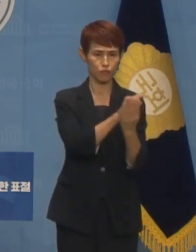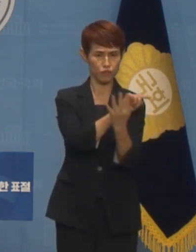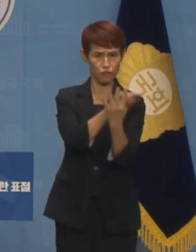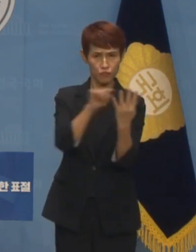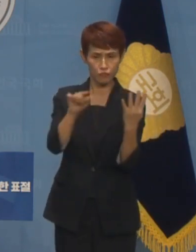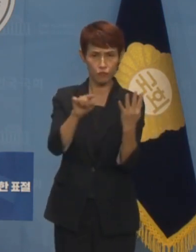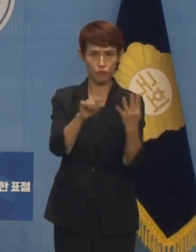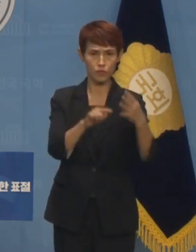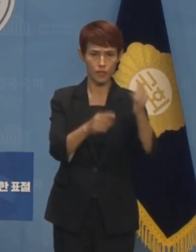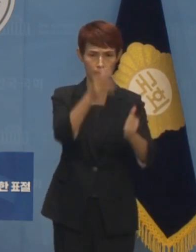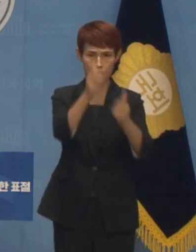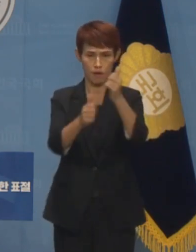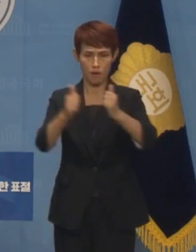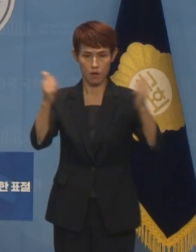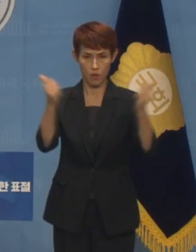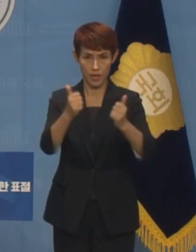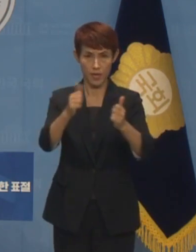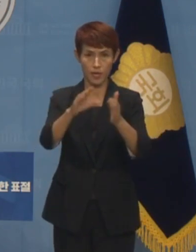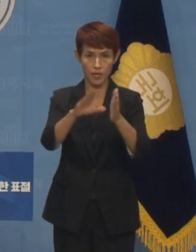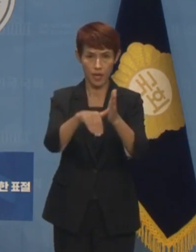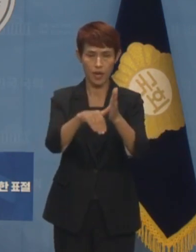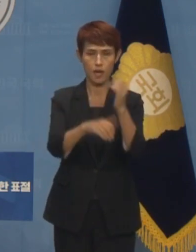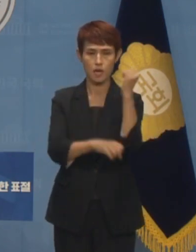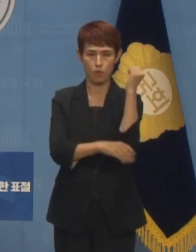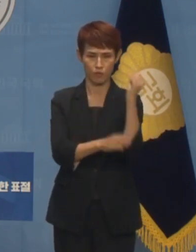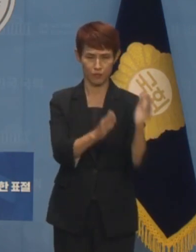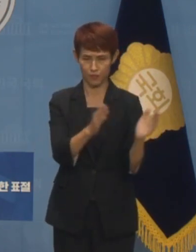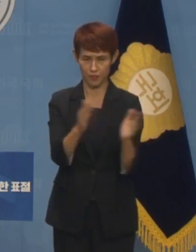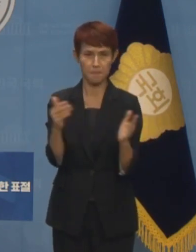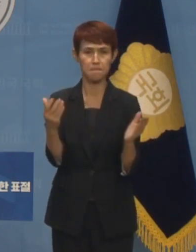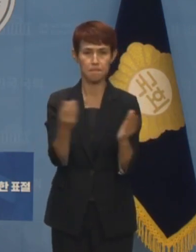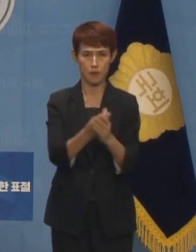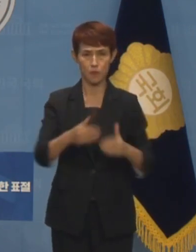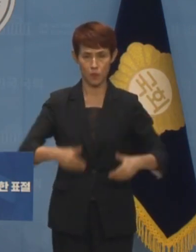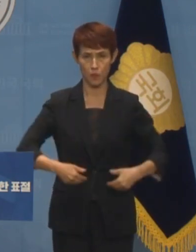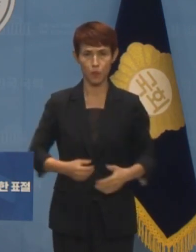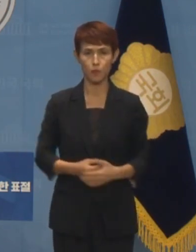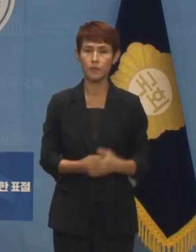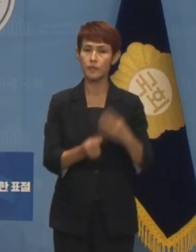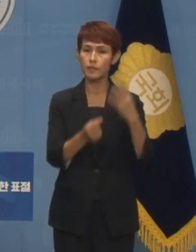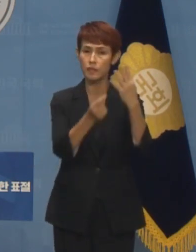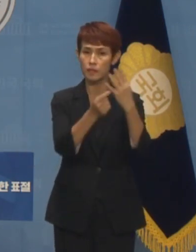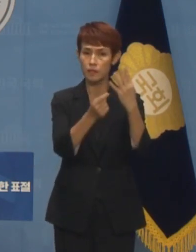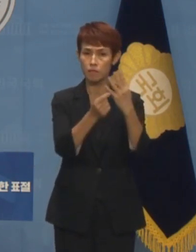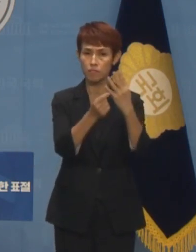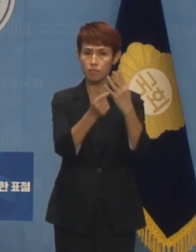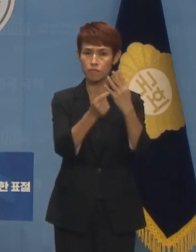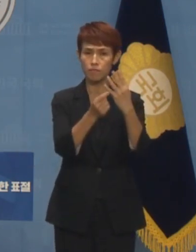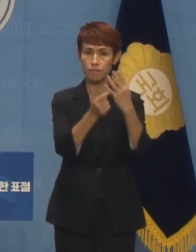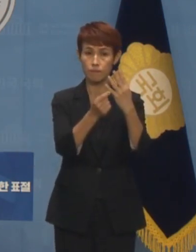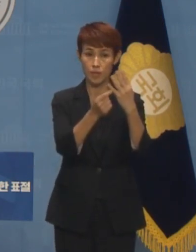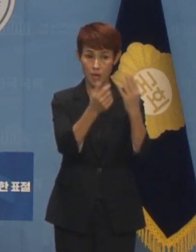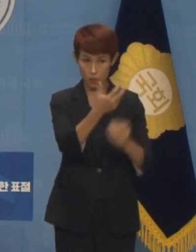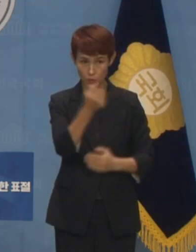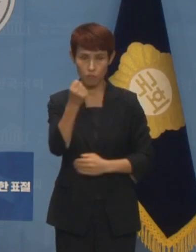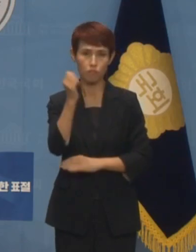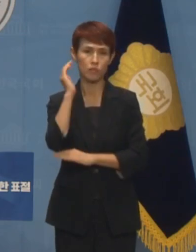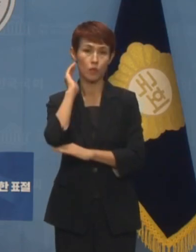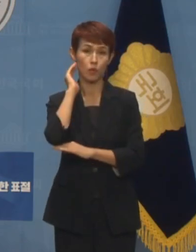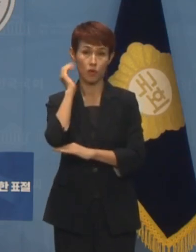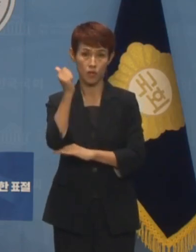안보부처 장관회의에서 기조를 최종 결정하는 것입니다. 넷째, 이를 바탕으로